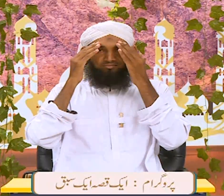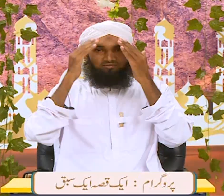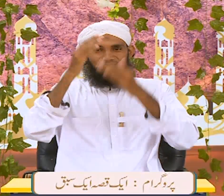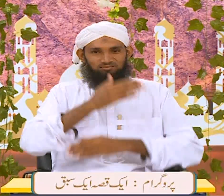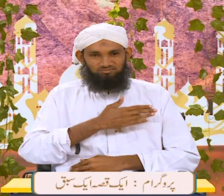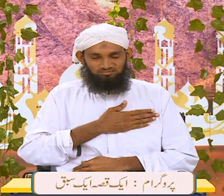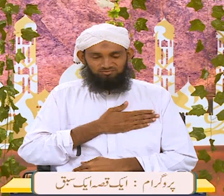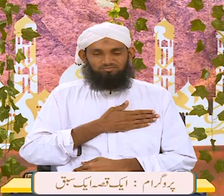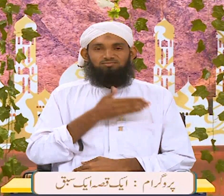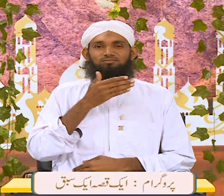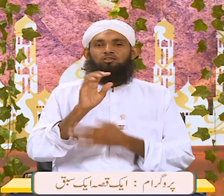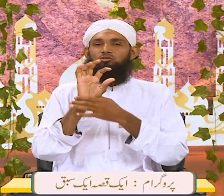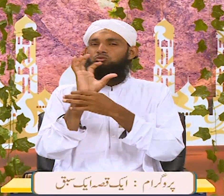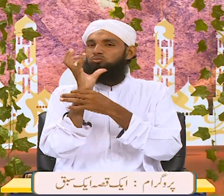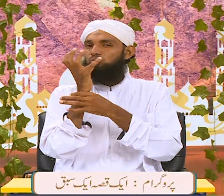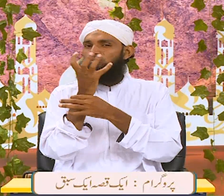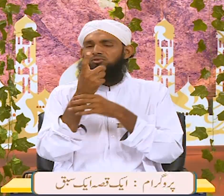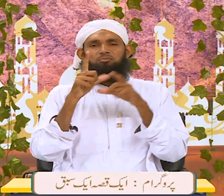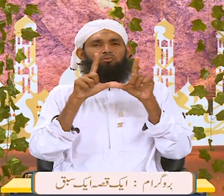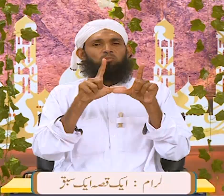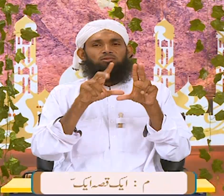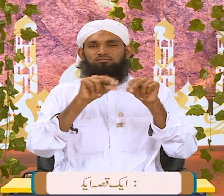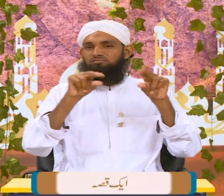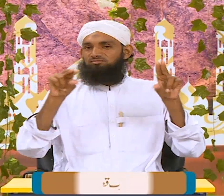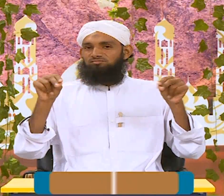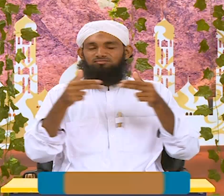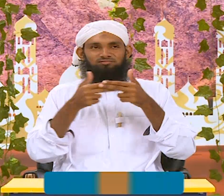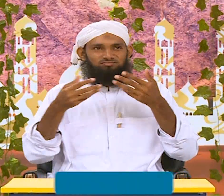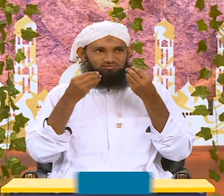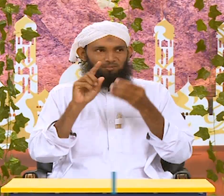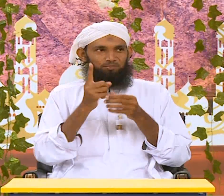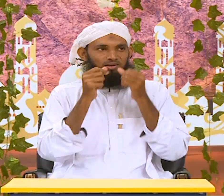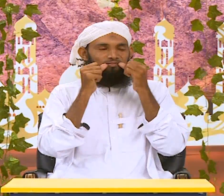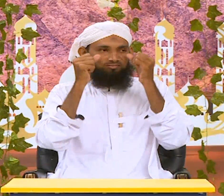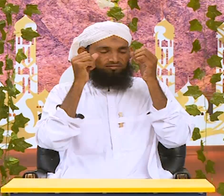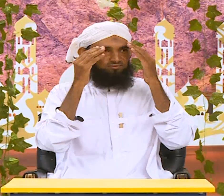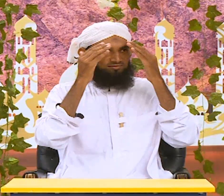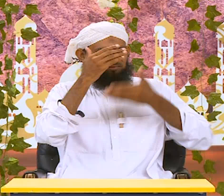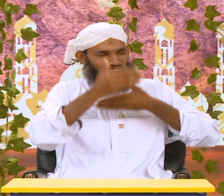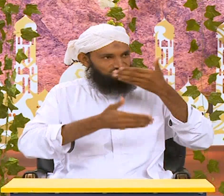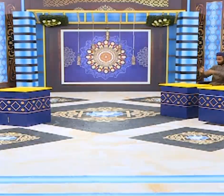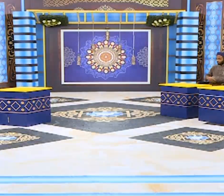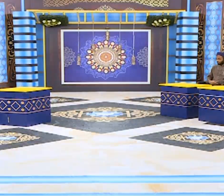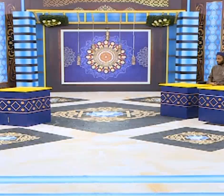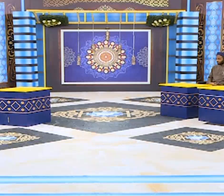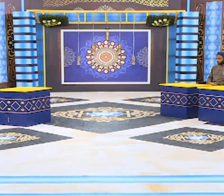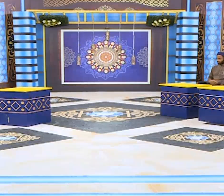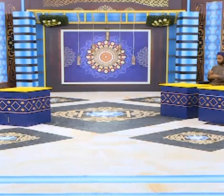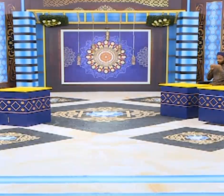وصحبہ وسلم کی دنیا سے بے رغبتی بیان کریں گے۔ آئیے سب سے پہلے درود پاک کی فضیلت سنتے ہیں۔ حضرت فضالہ بن